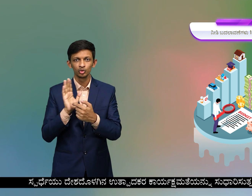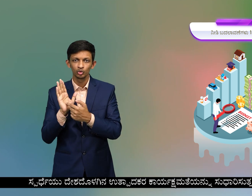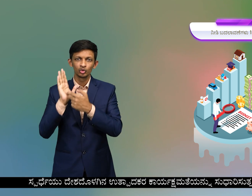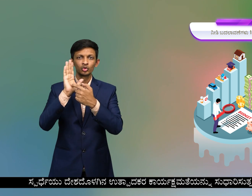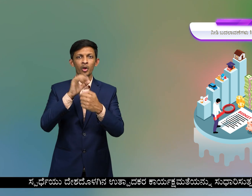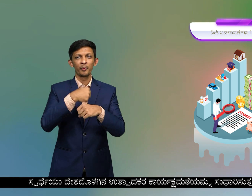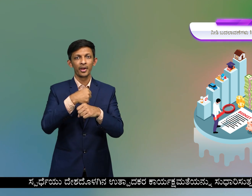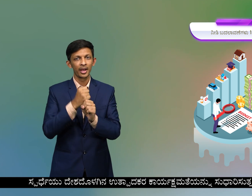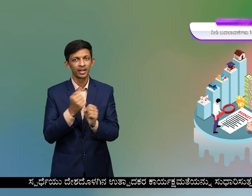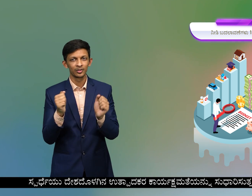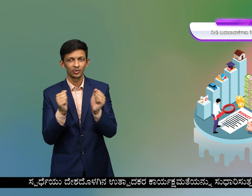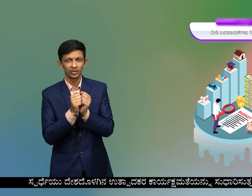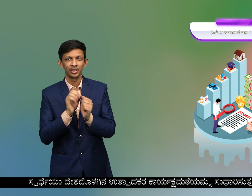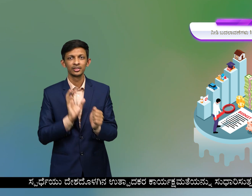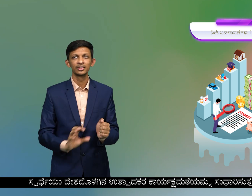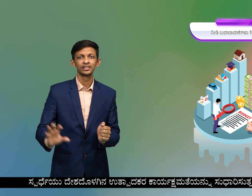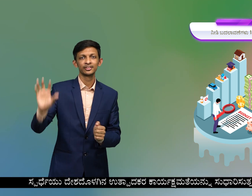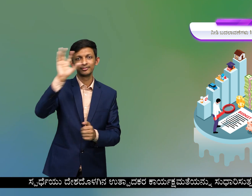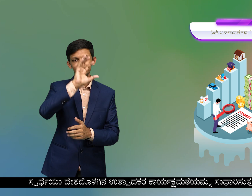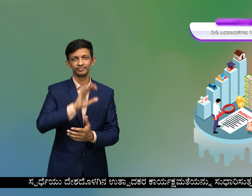ಕಾರ್ಯಕ್ಷಮತೆಯನ್ನು ಸುಧಾರಿಸುತ್ತದೆ ಎಂದು ಭಾವಿಸಿದೆವು.